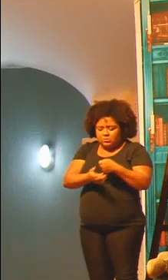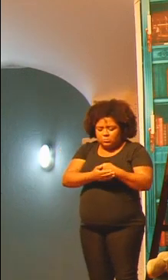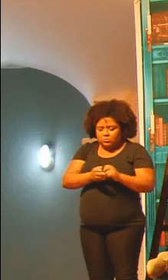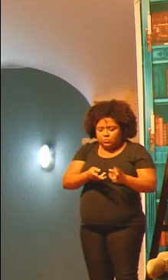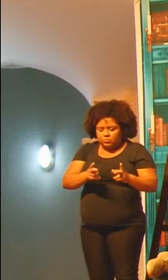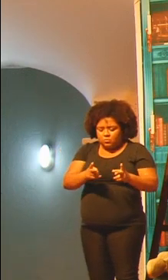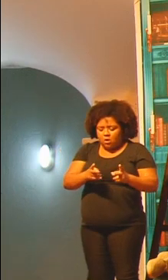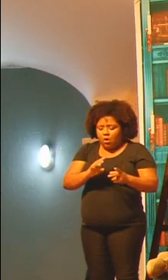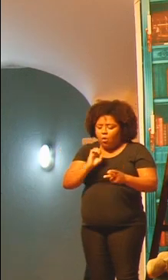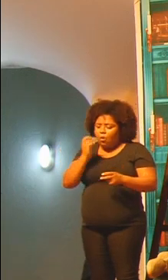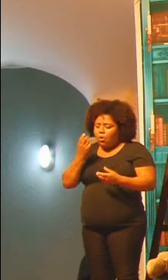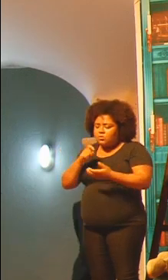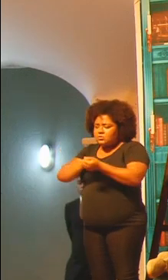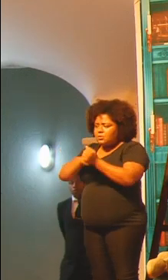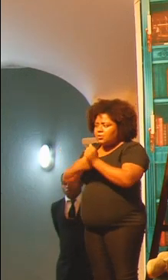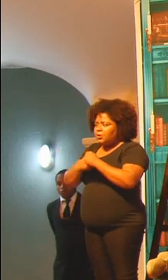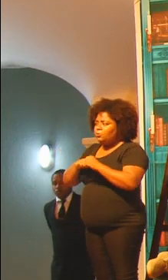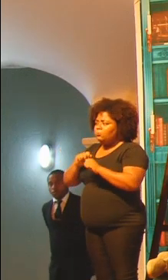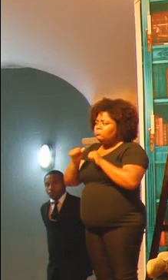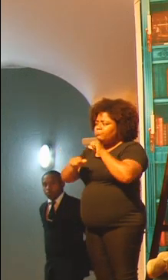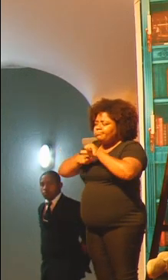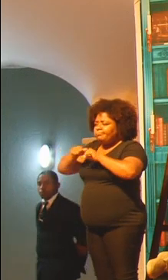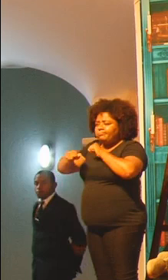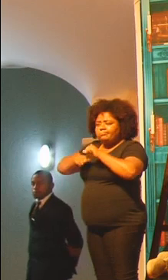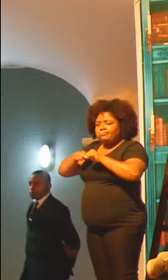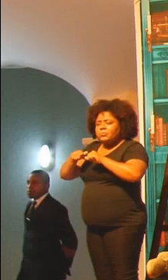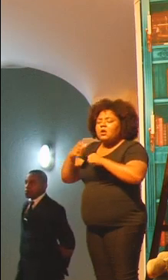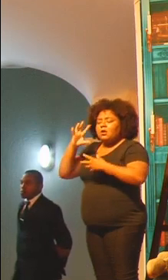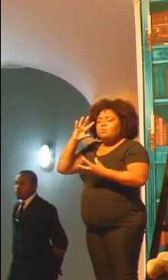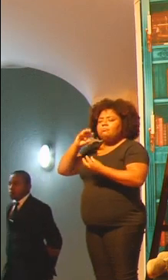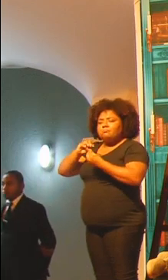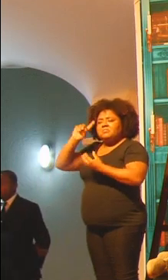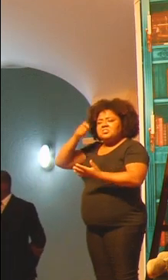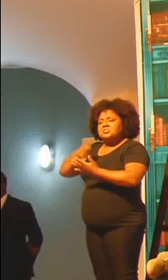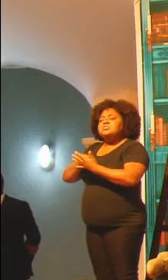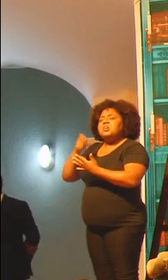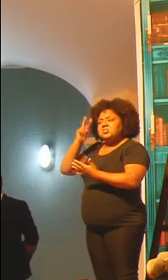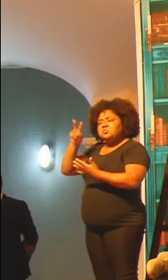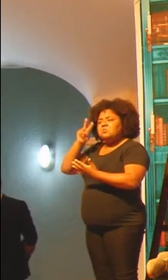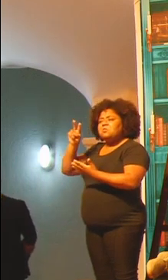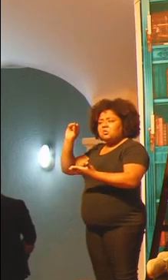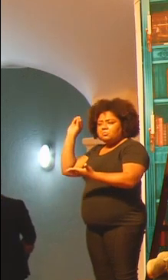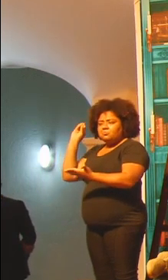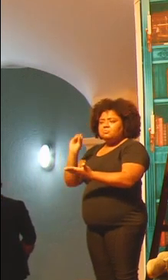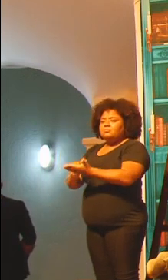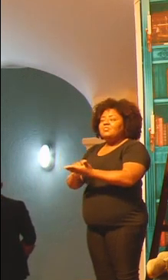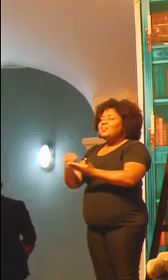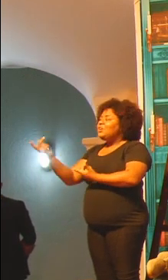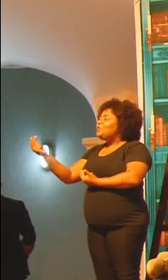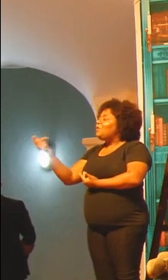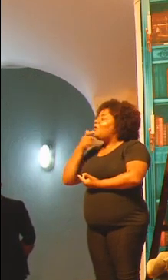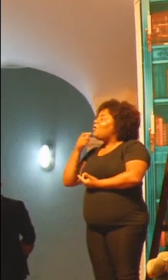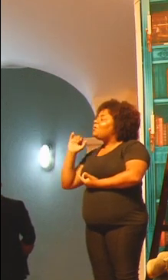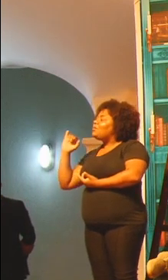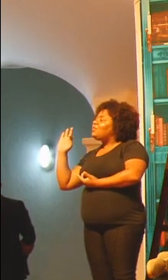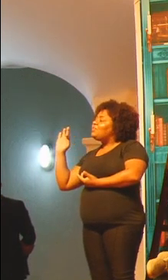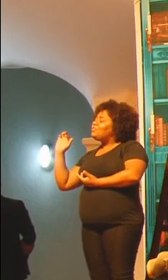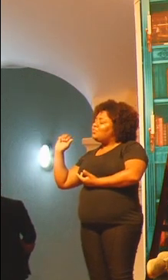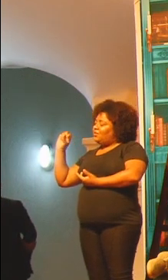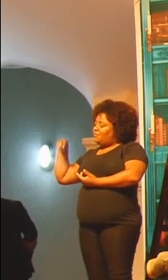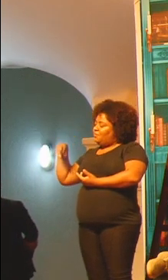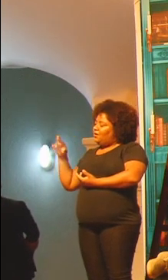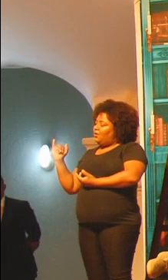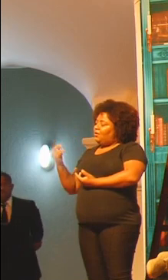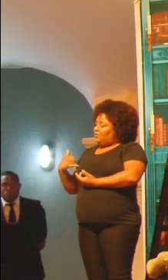alguma coisa com ele. Eu resolvi, então, que eu deveria contar uma história. Só que, assim como o Itamar, que começou a escrever o livro dele aos 16